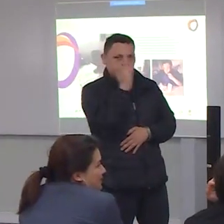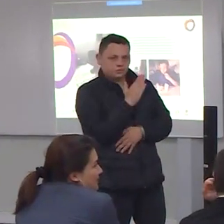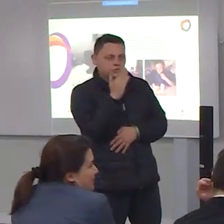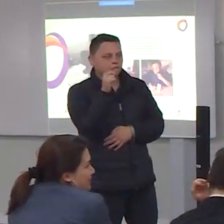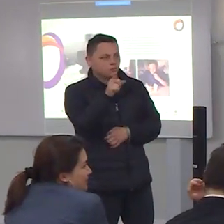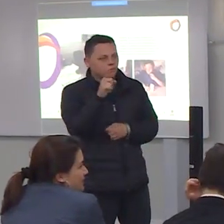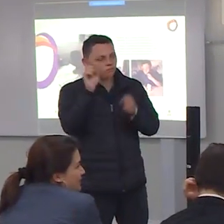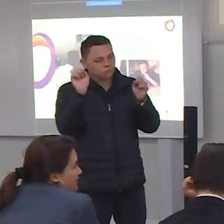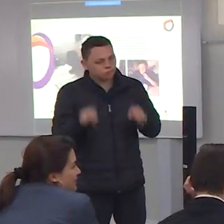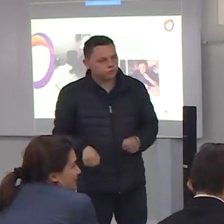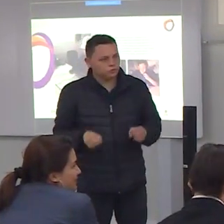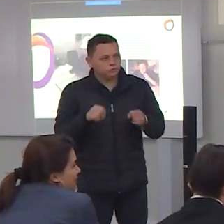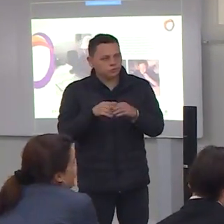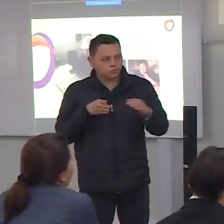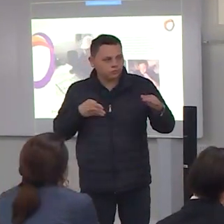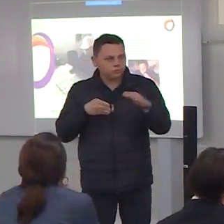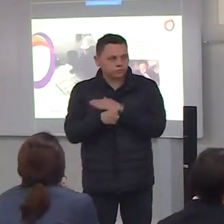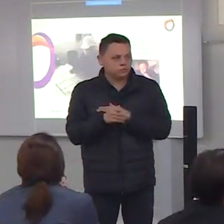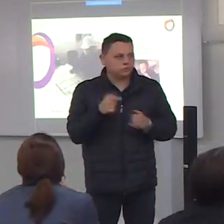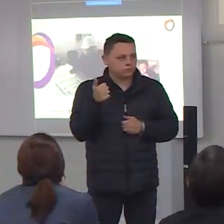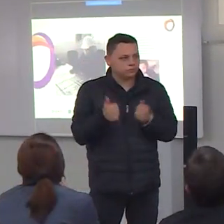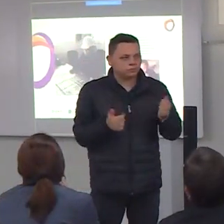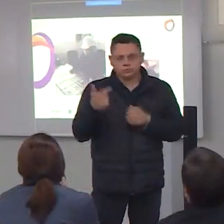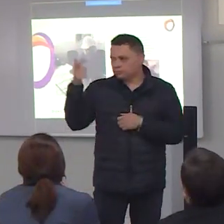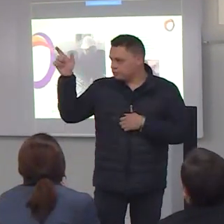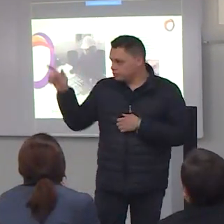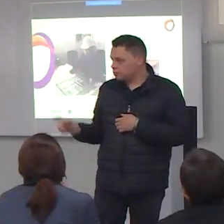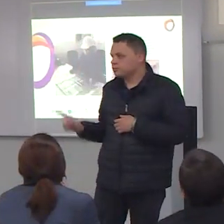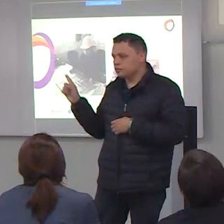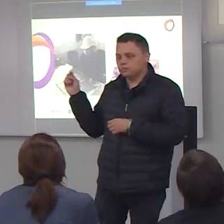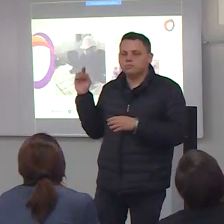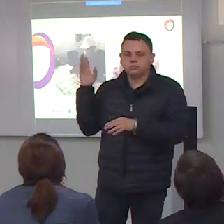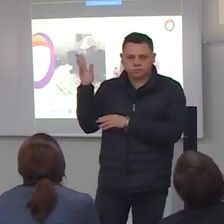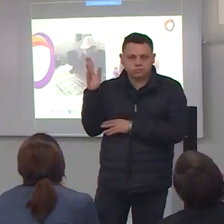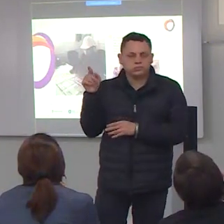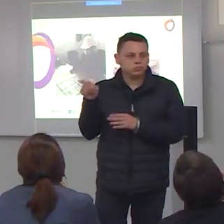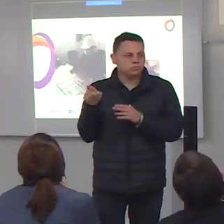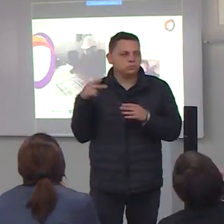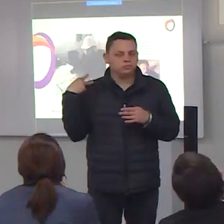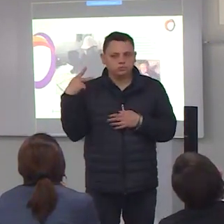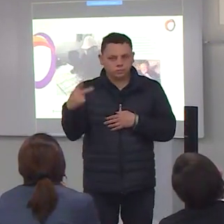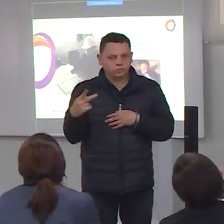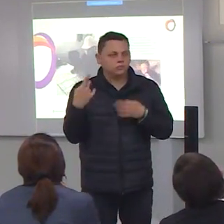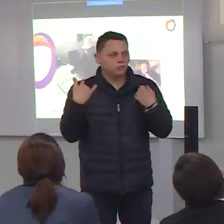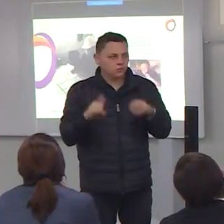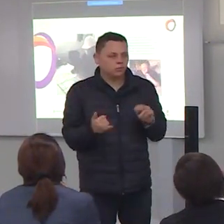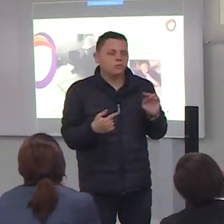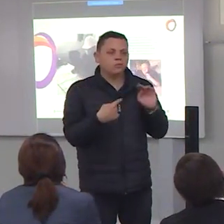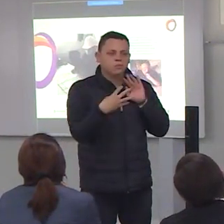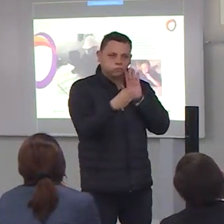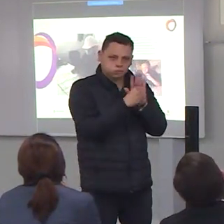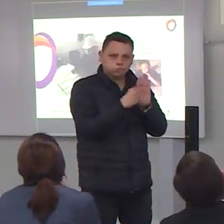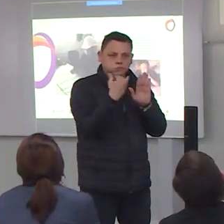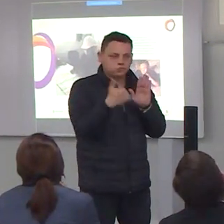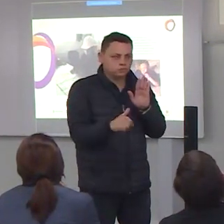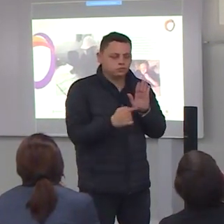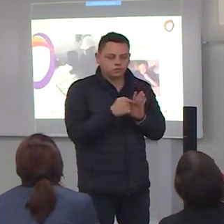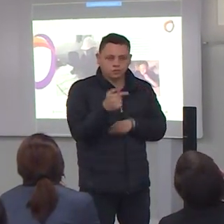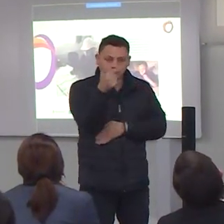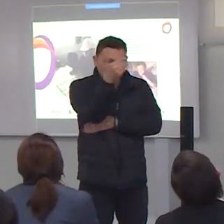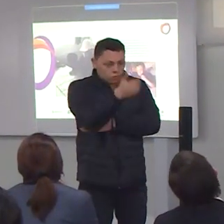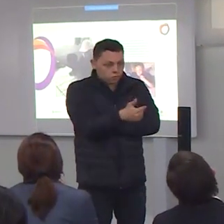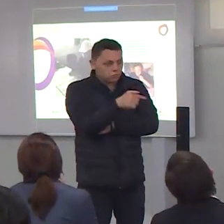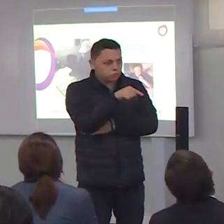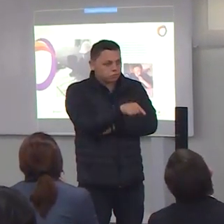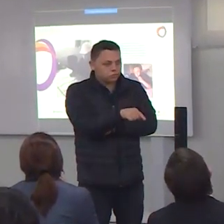traspasar esa frontera este chico hace parte de la exposición es una de las historias que están narradas aquí con su baja talla